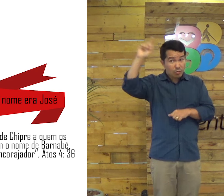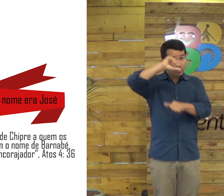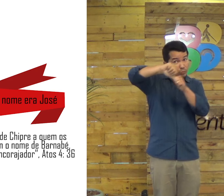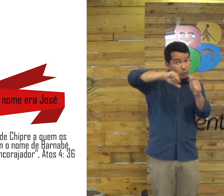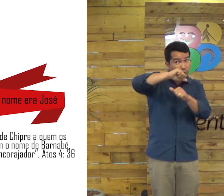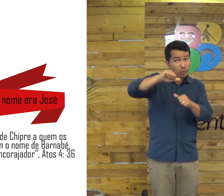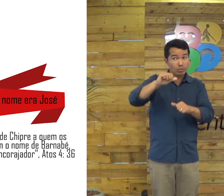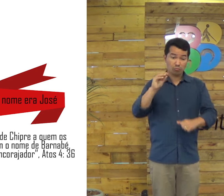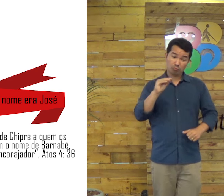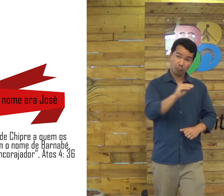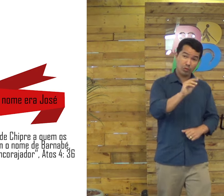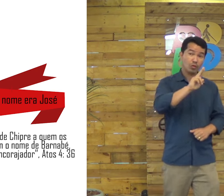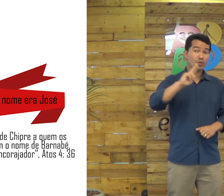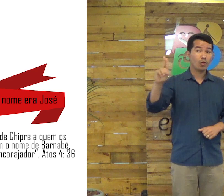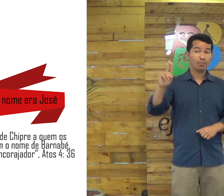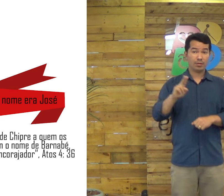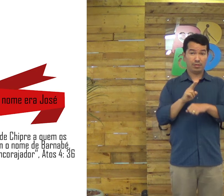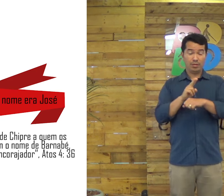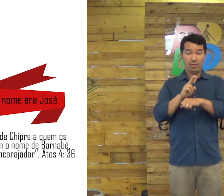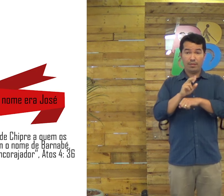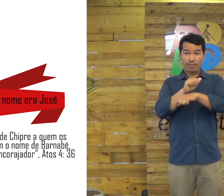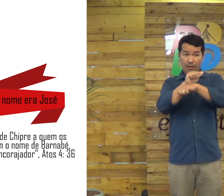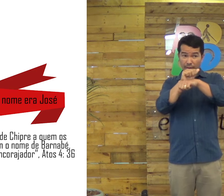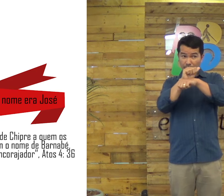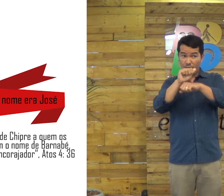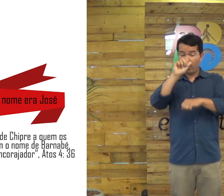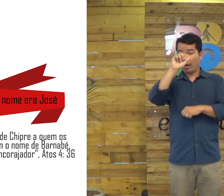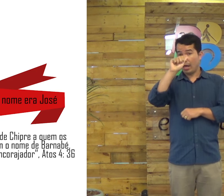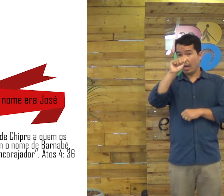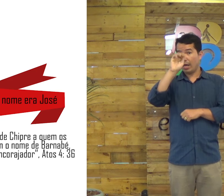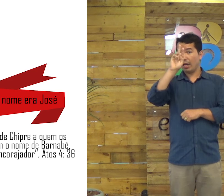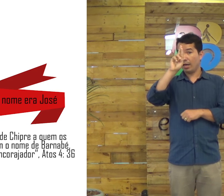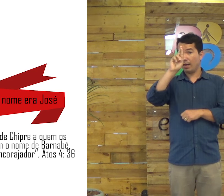Deus mudou o nome dele, e colocou um nome no nome. É